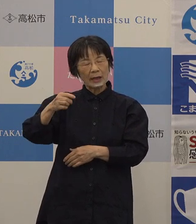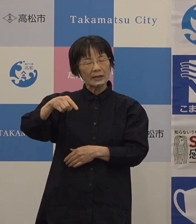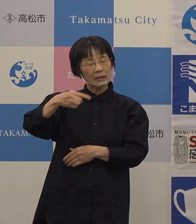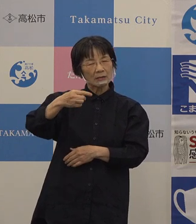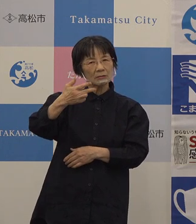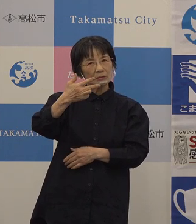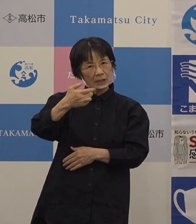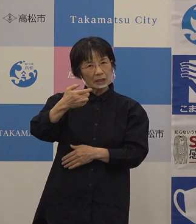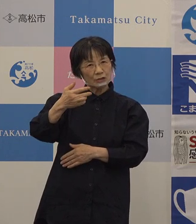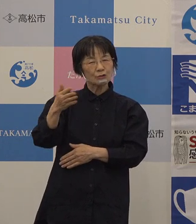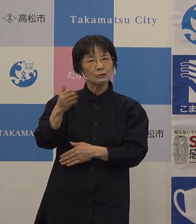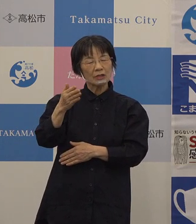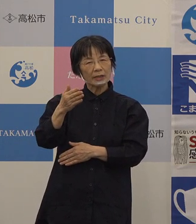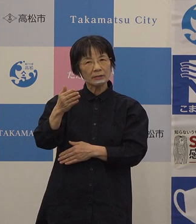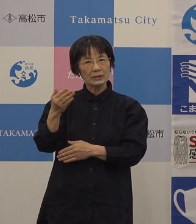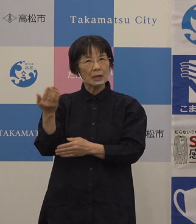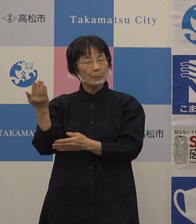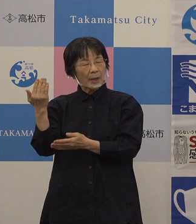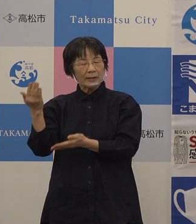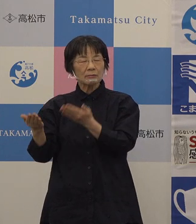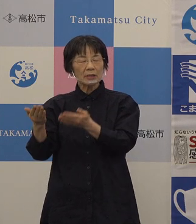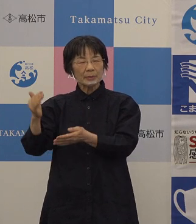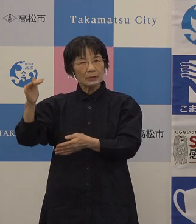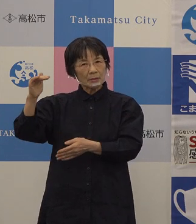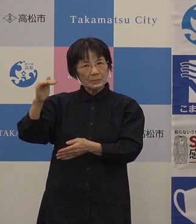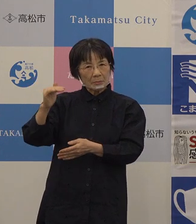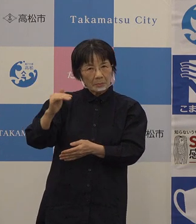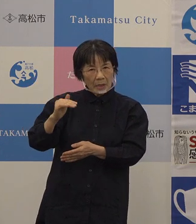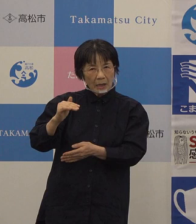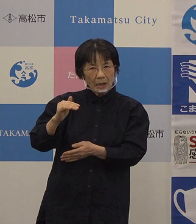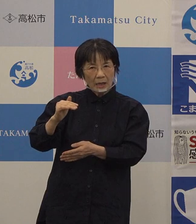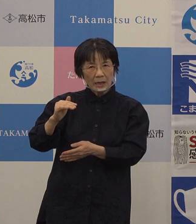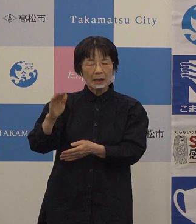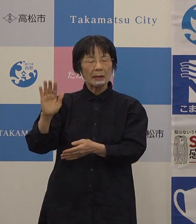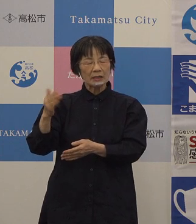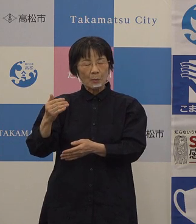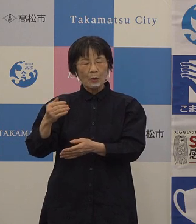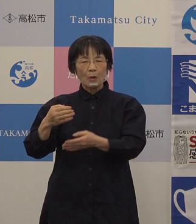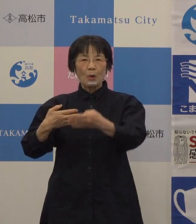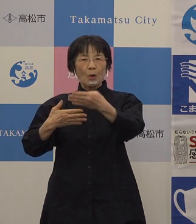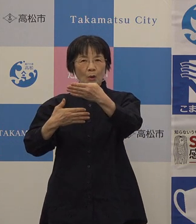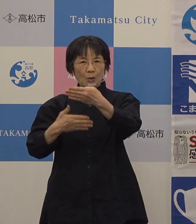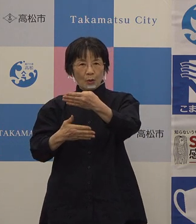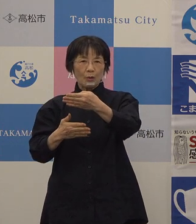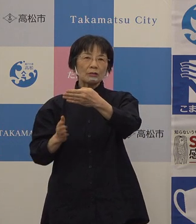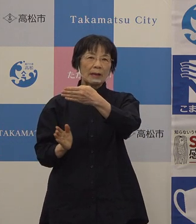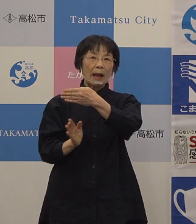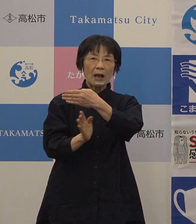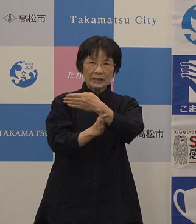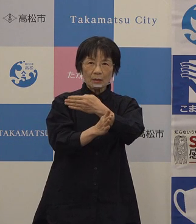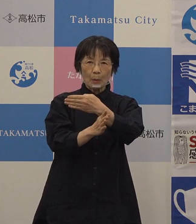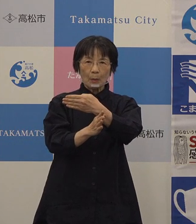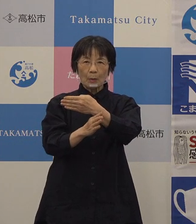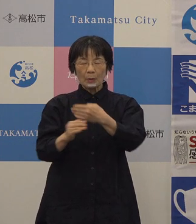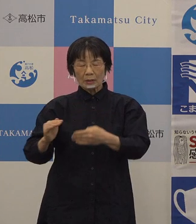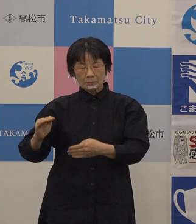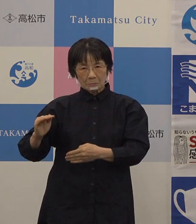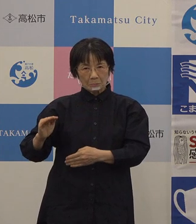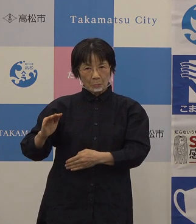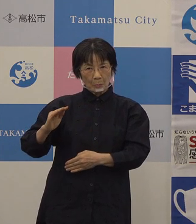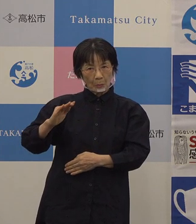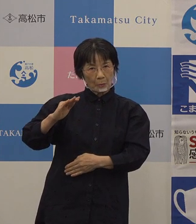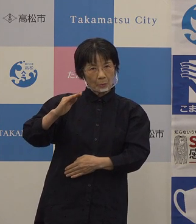よりもずっと人数は減っていたということでございます。ただ9日以降で前週よりも増え出しま